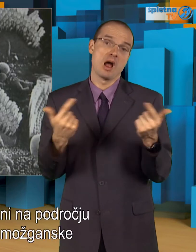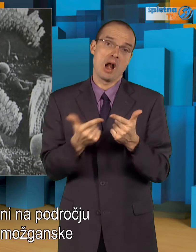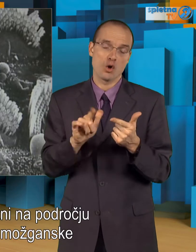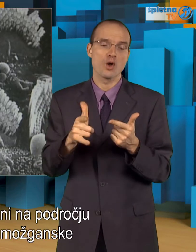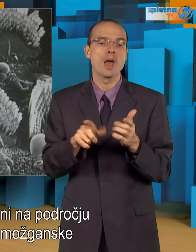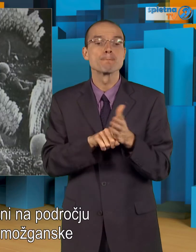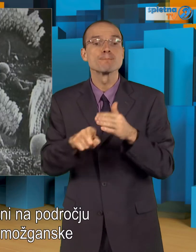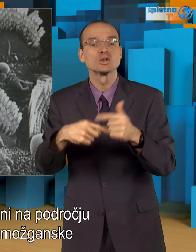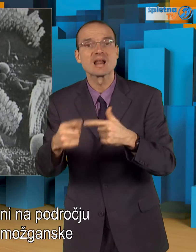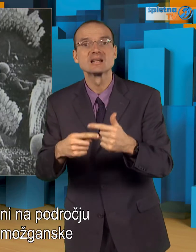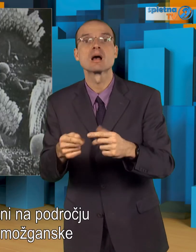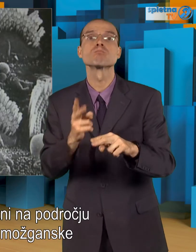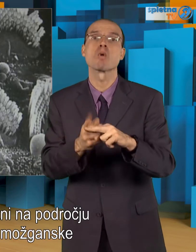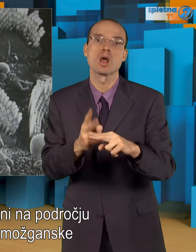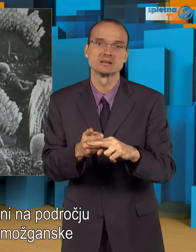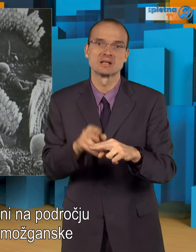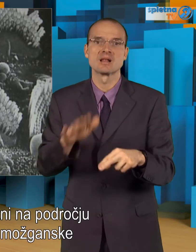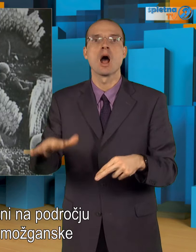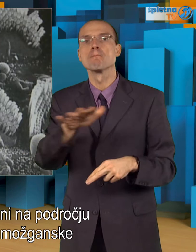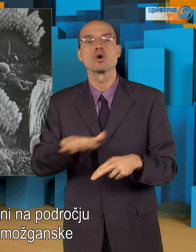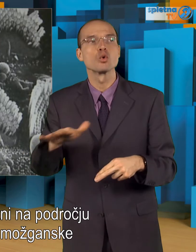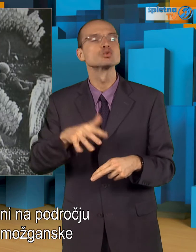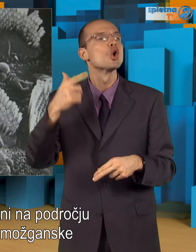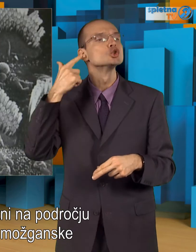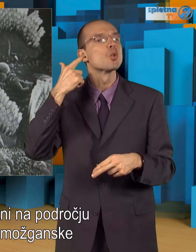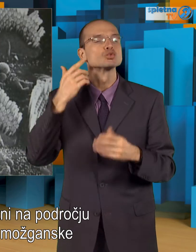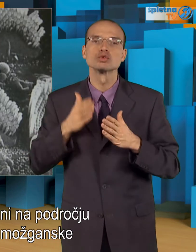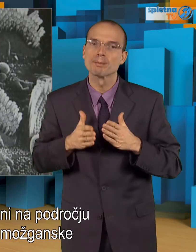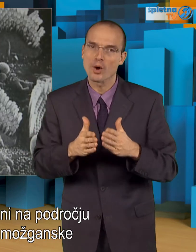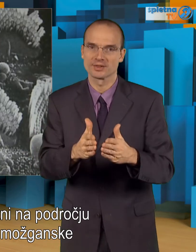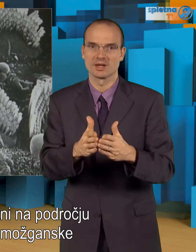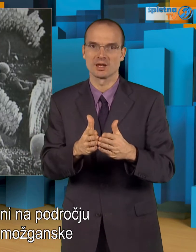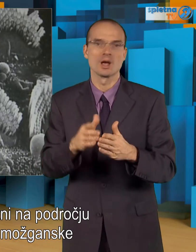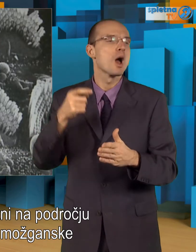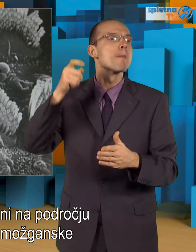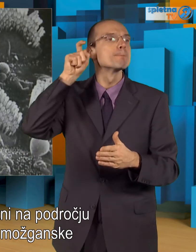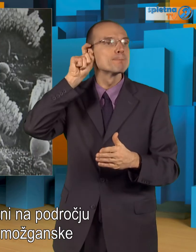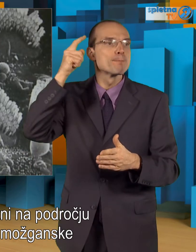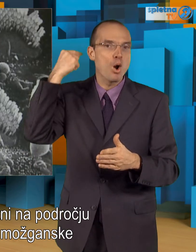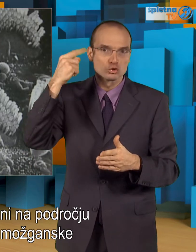Lahko je posledica bolezni na področju slušnih poti, polžka in možganske skorje, ki nadzira